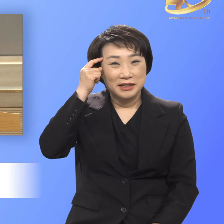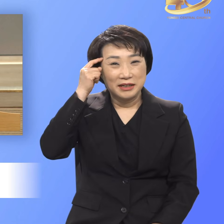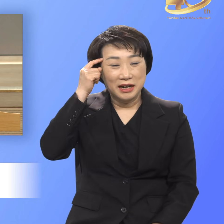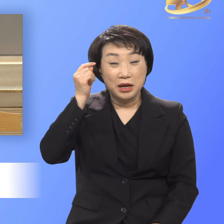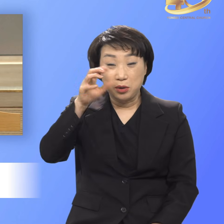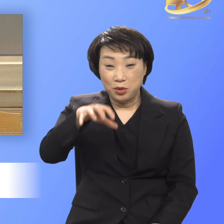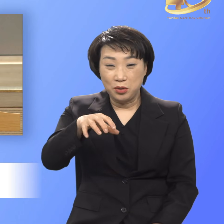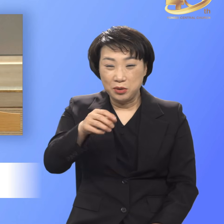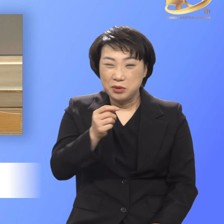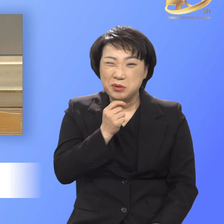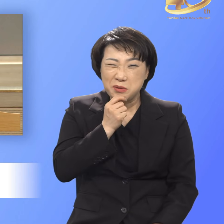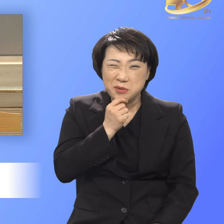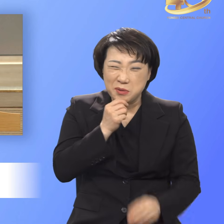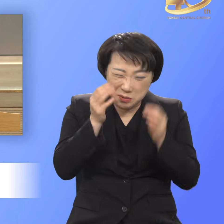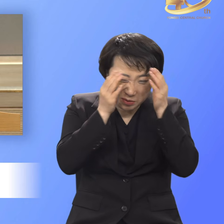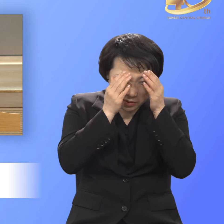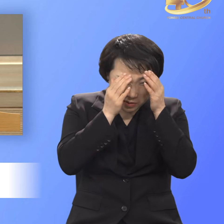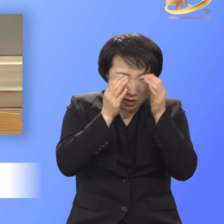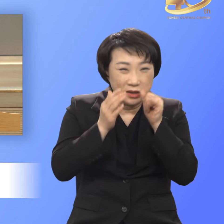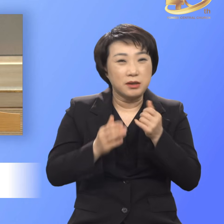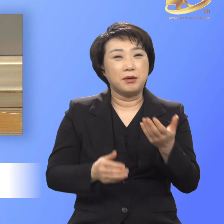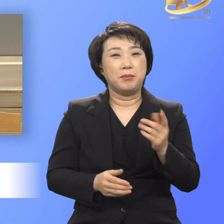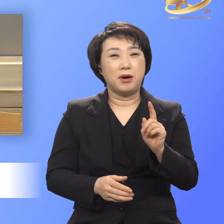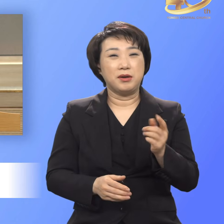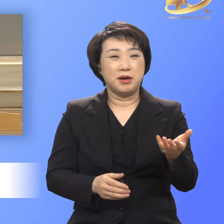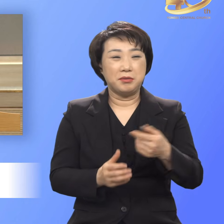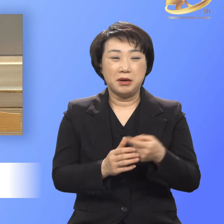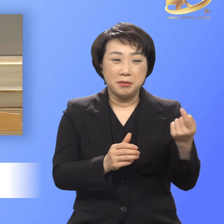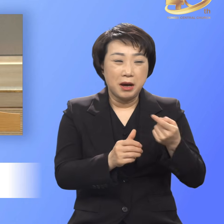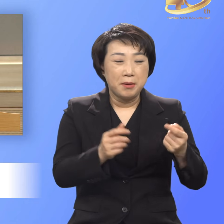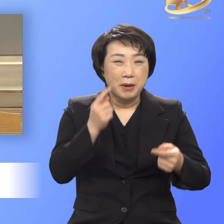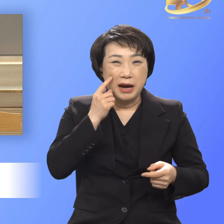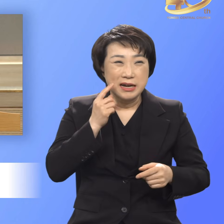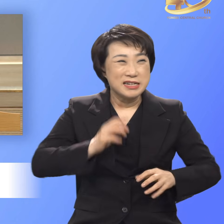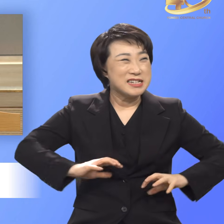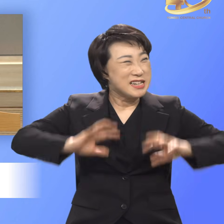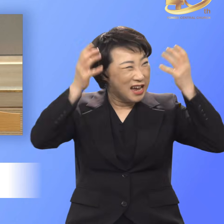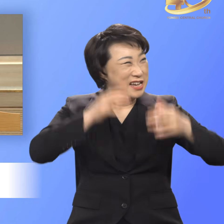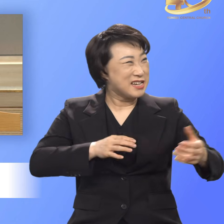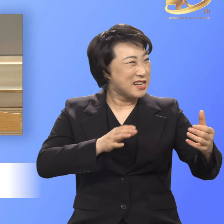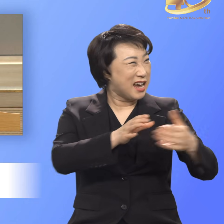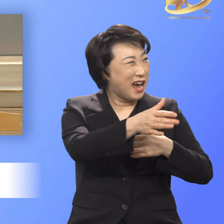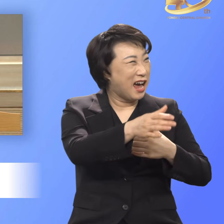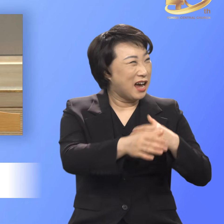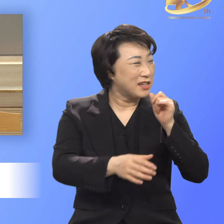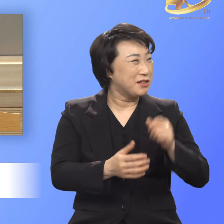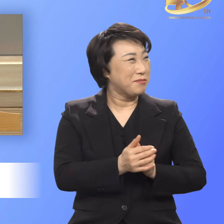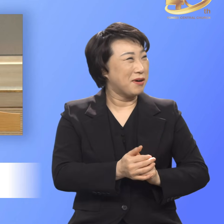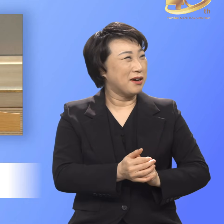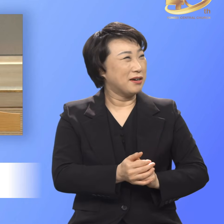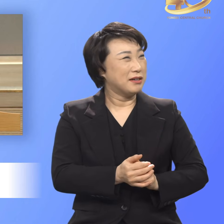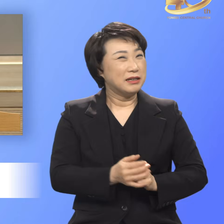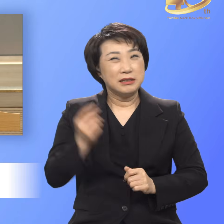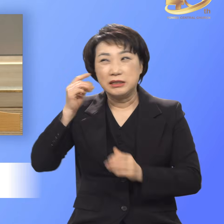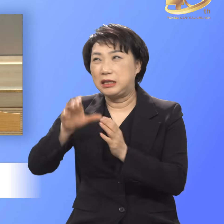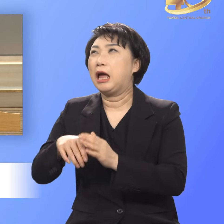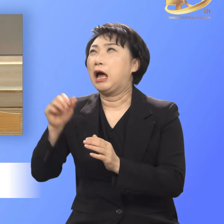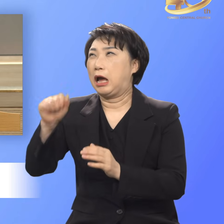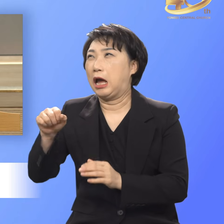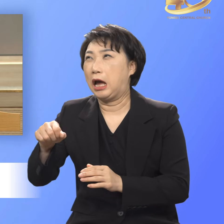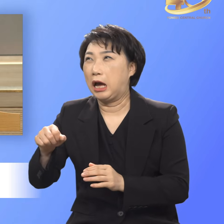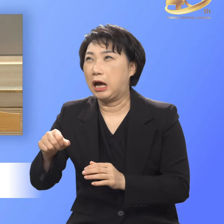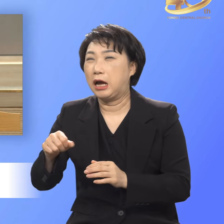생각의 공간이 좁대. 좁은 사람 뭐라 하면 화내고 덤비고 찌질하게 들을 때는 그래야지. 그래놓고 나가면서